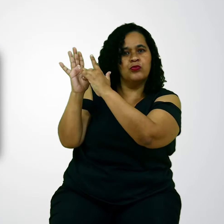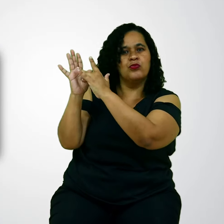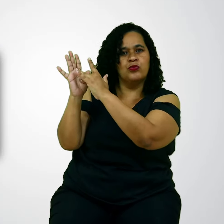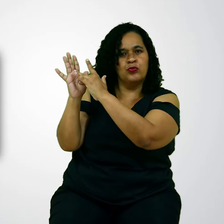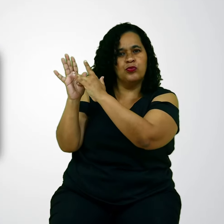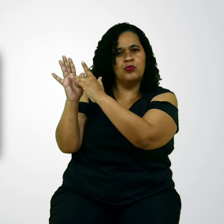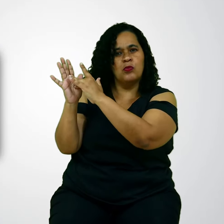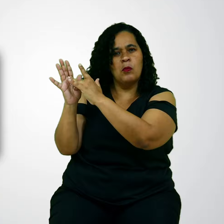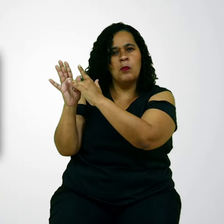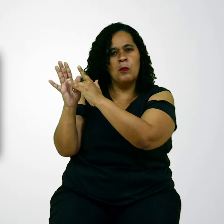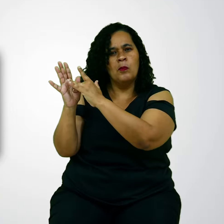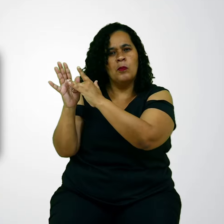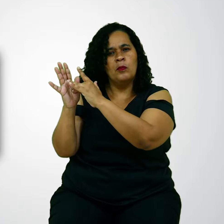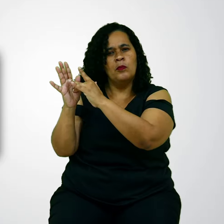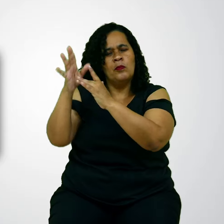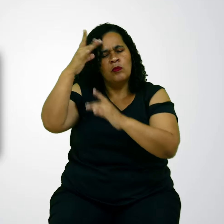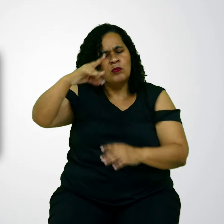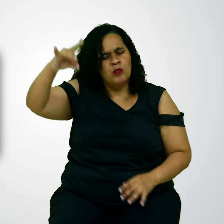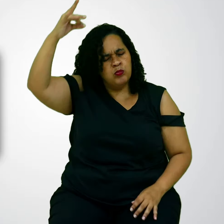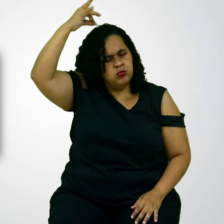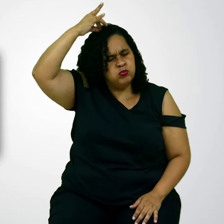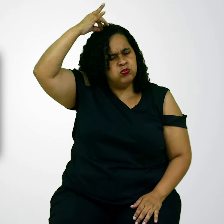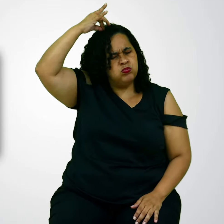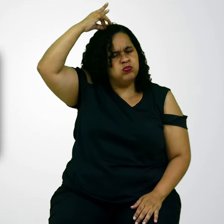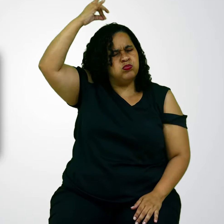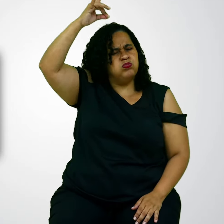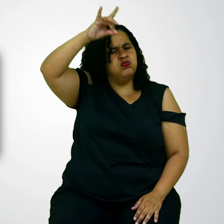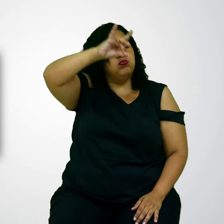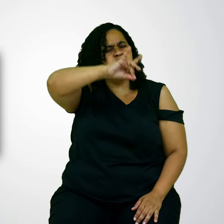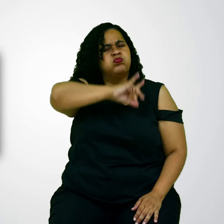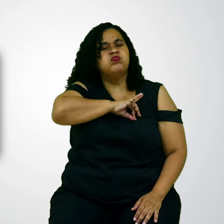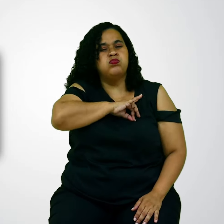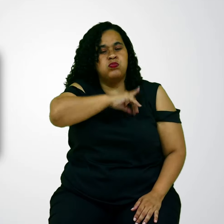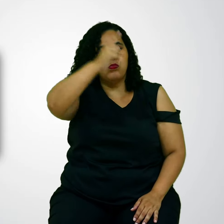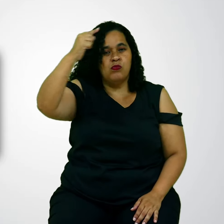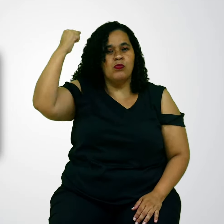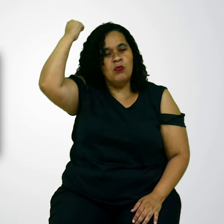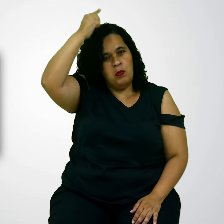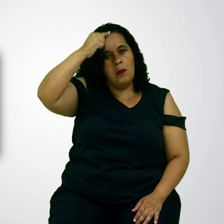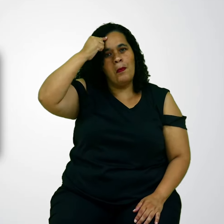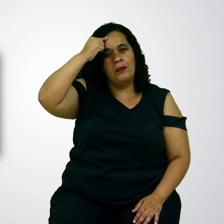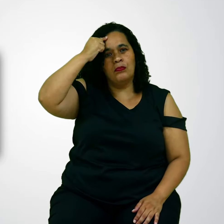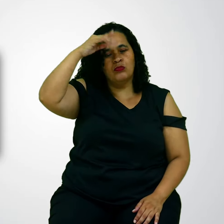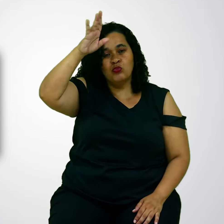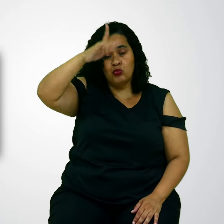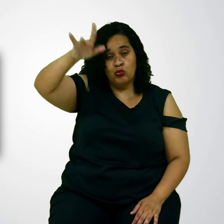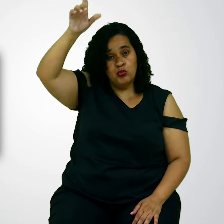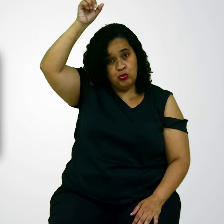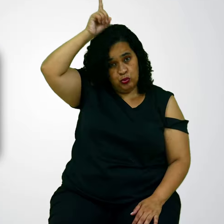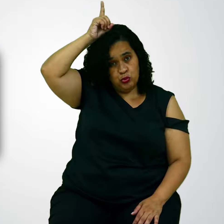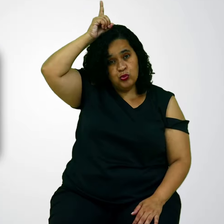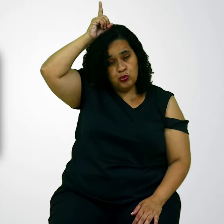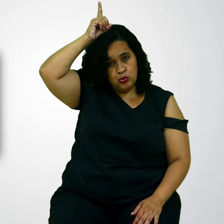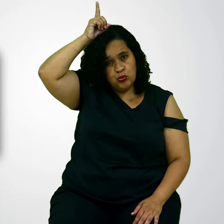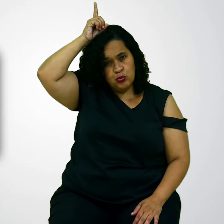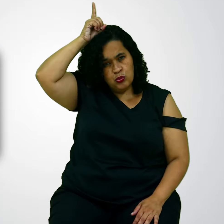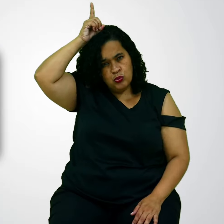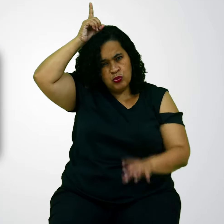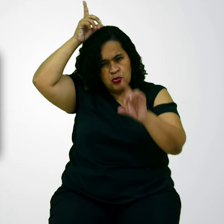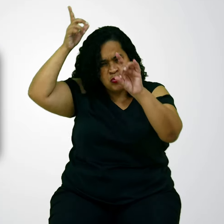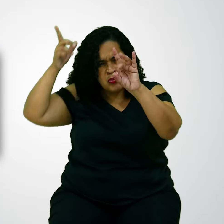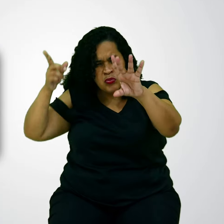batizaria no Espírito Santo, ou batizava no Espírito Santo nesse tempo, que os dons não eram para o tempo dos apóstolos, mas eles